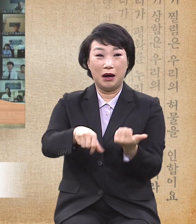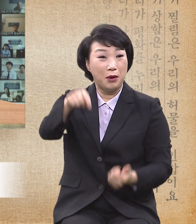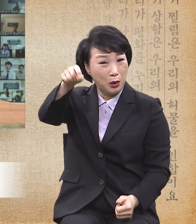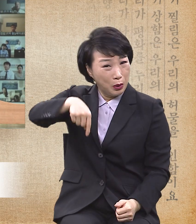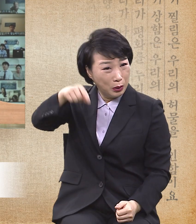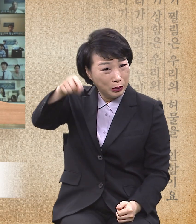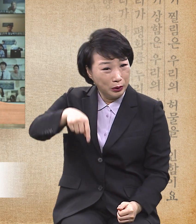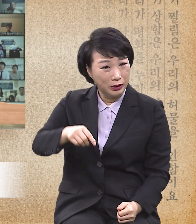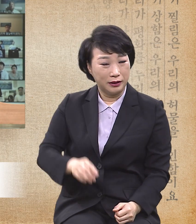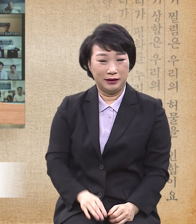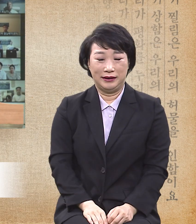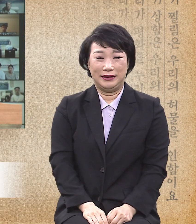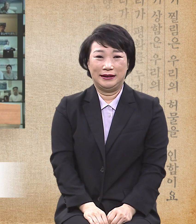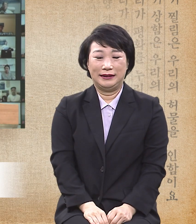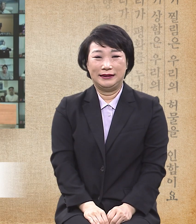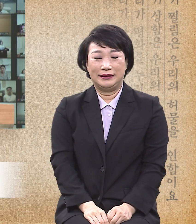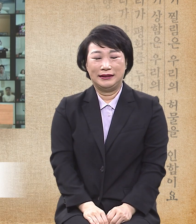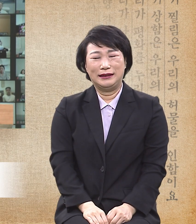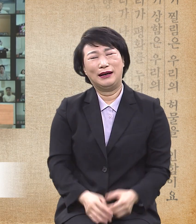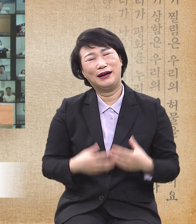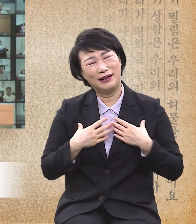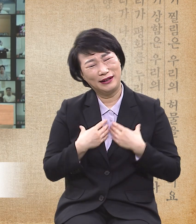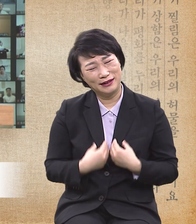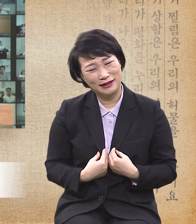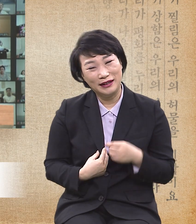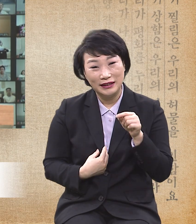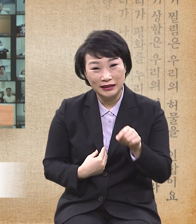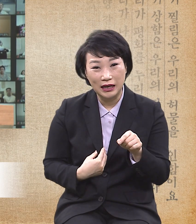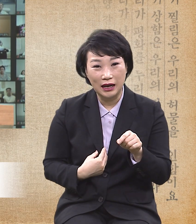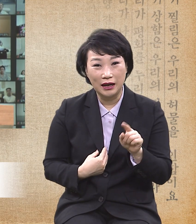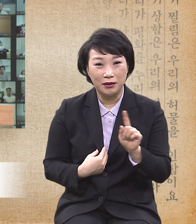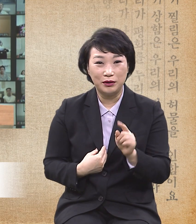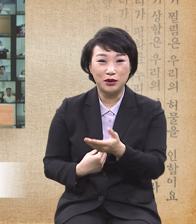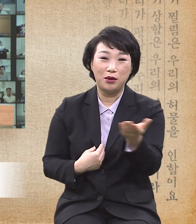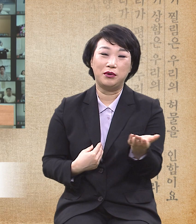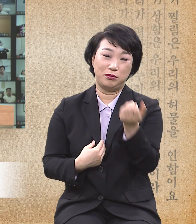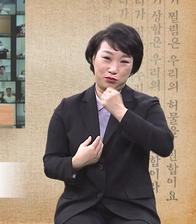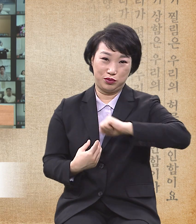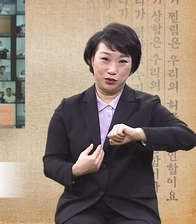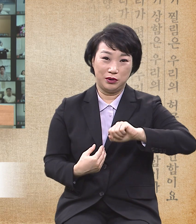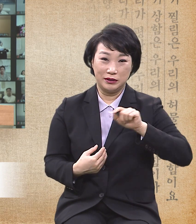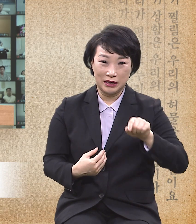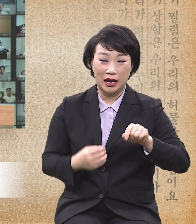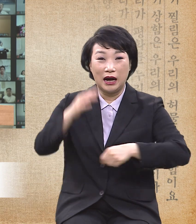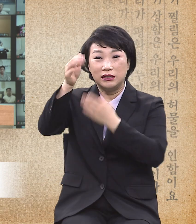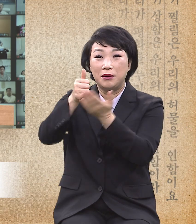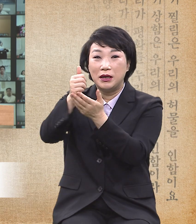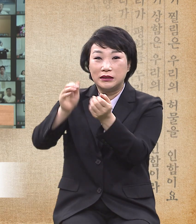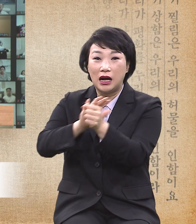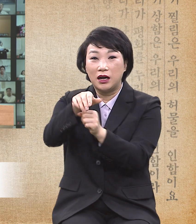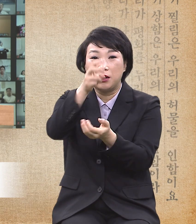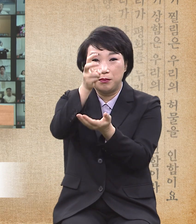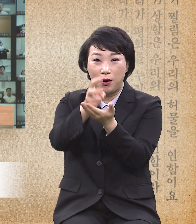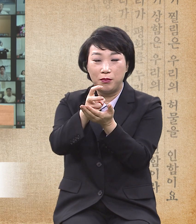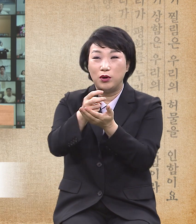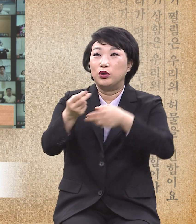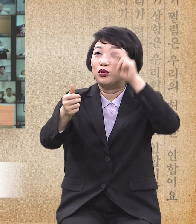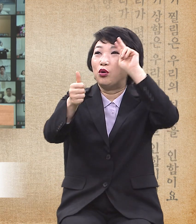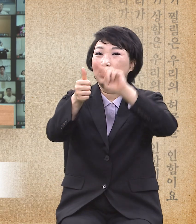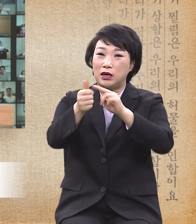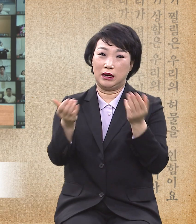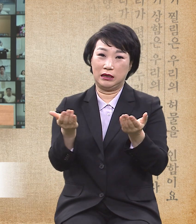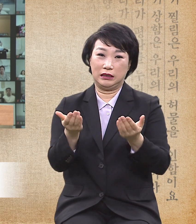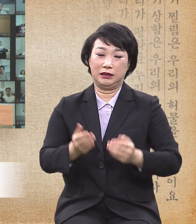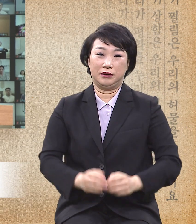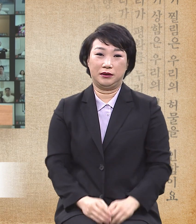이르렀다. 이런 절망이 어디 있느냐? 이게 불순종, 하나님의 사랑의 법을 도전하는 것이라